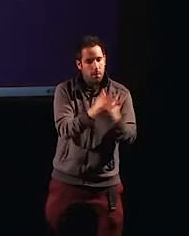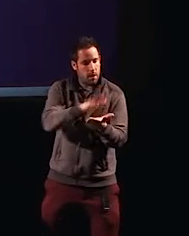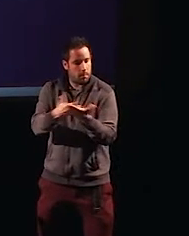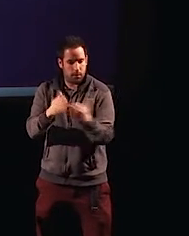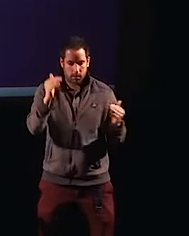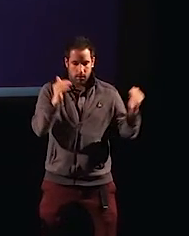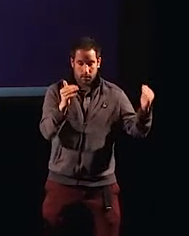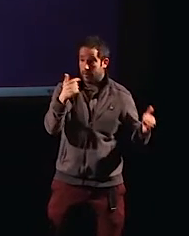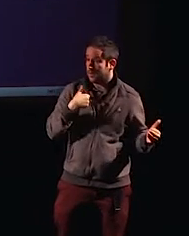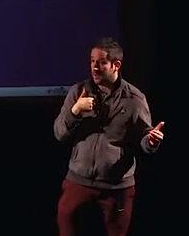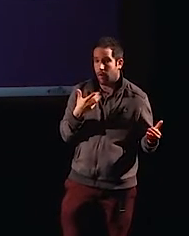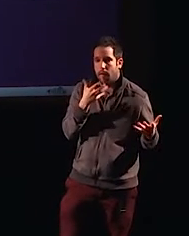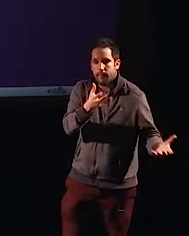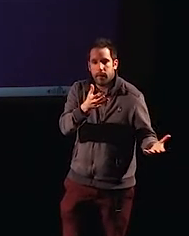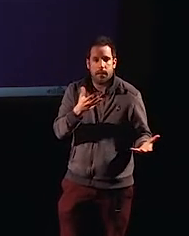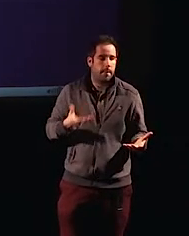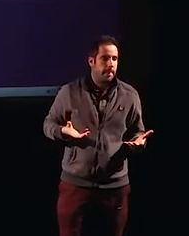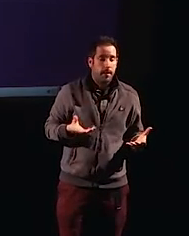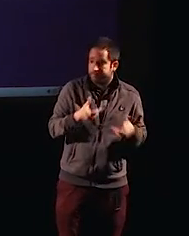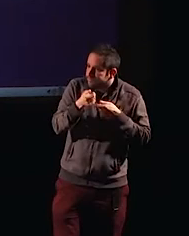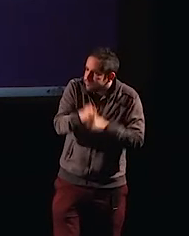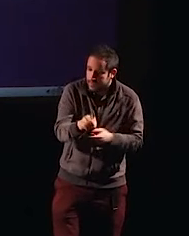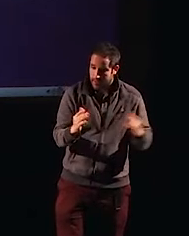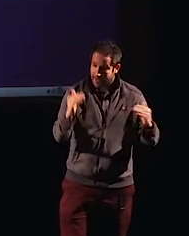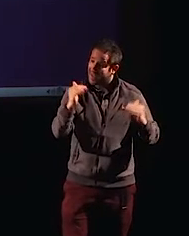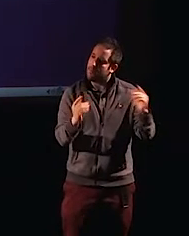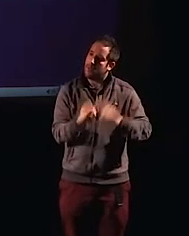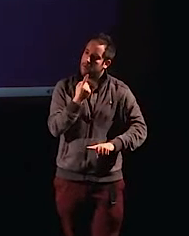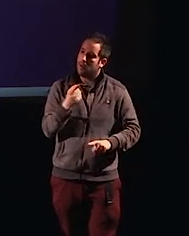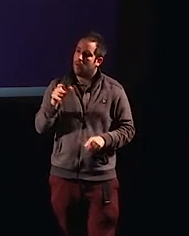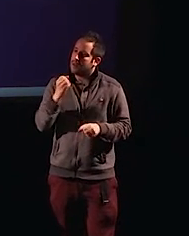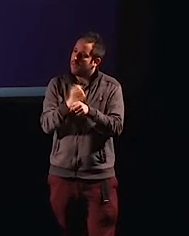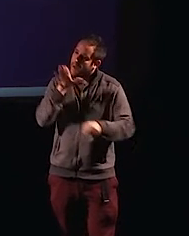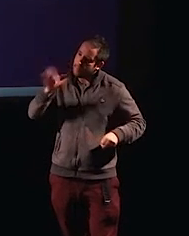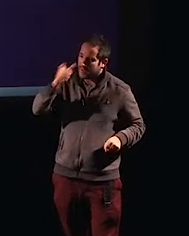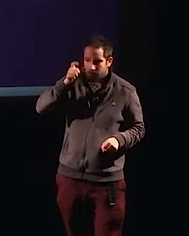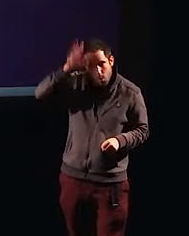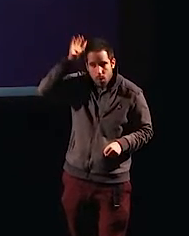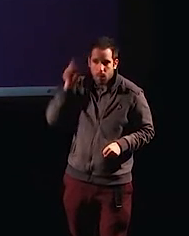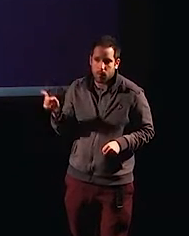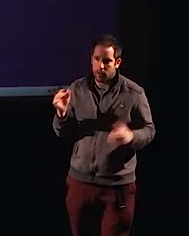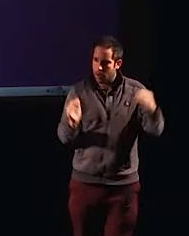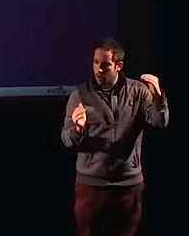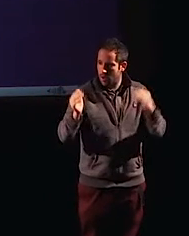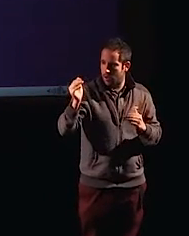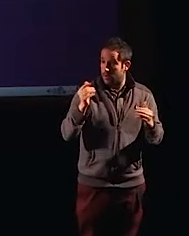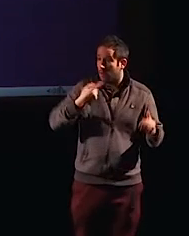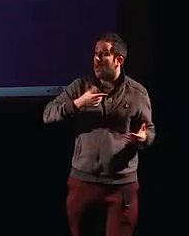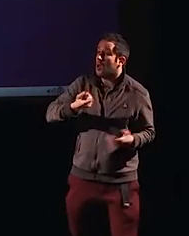en aller-retour, et ça, je tenais vraiment à insister sur ce point du boulot de Foucault, c'est un peu ce qu'on fait